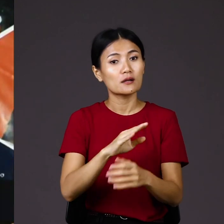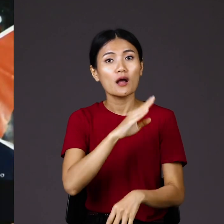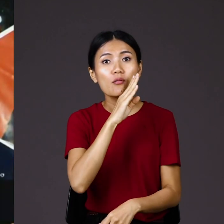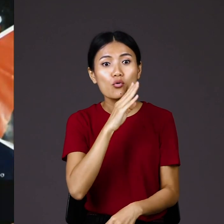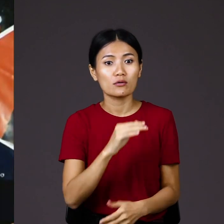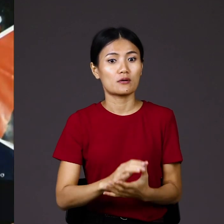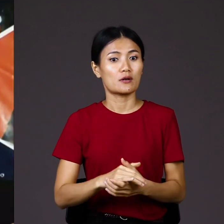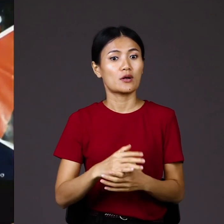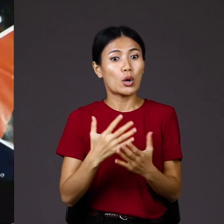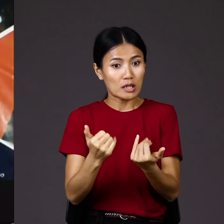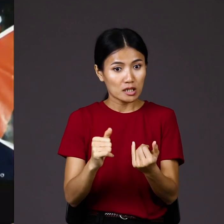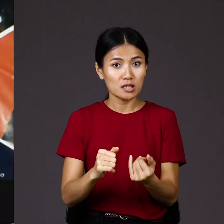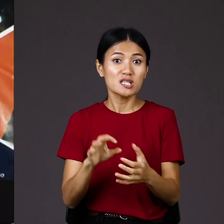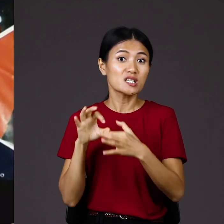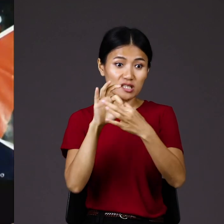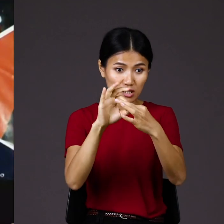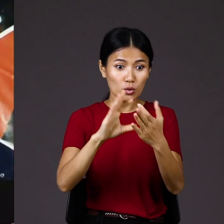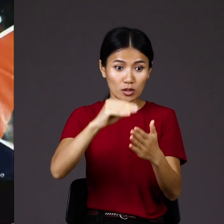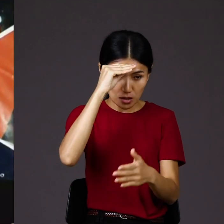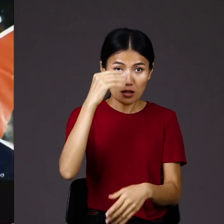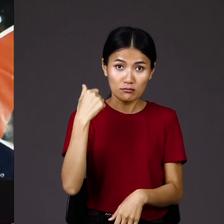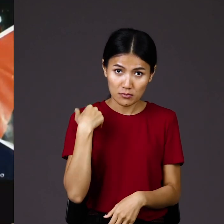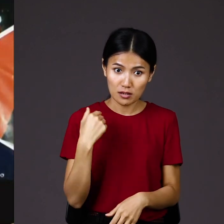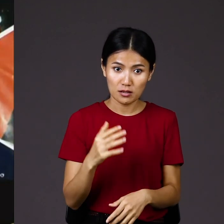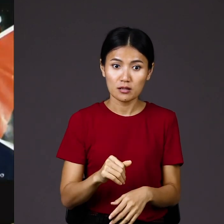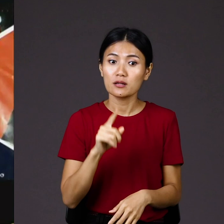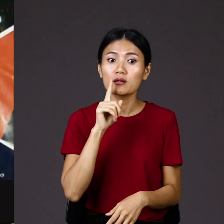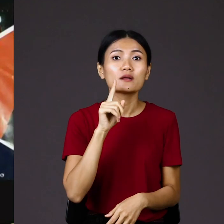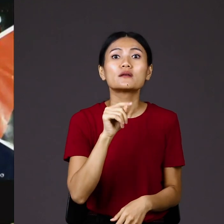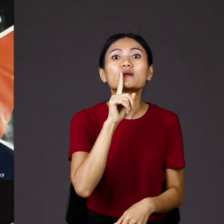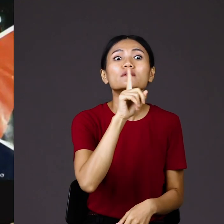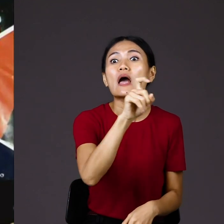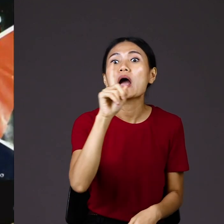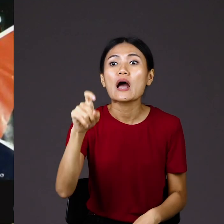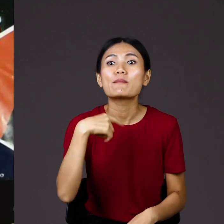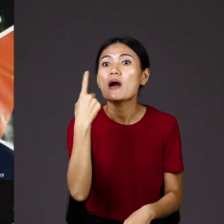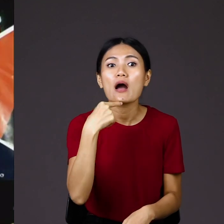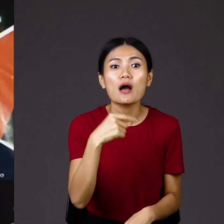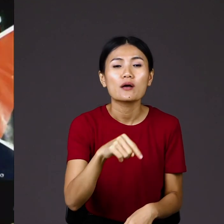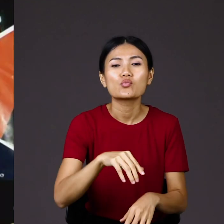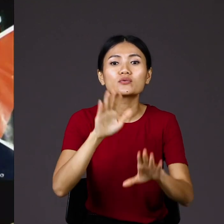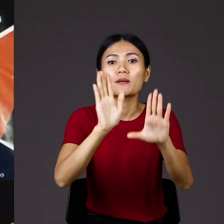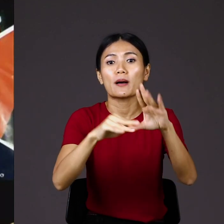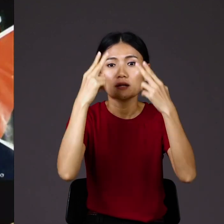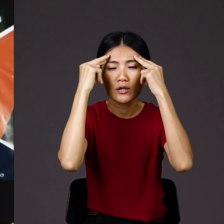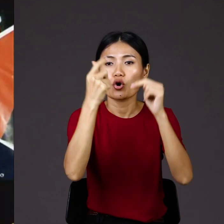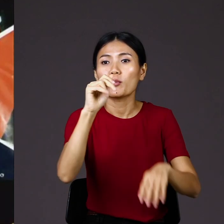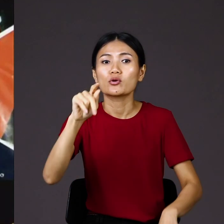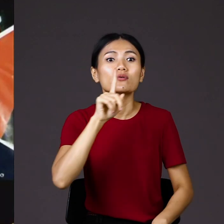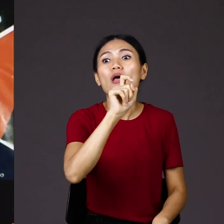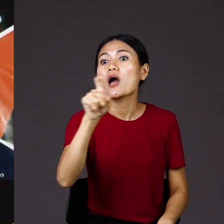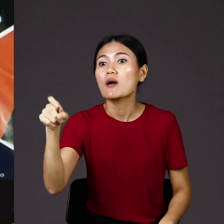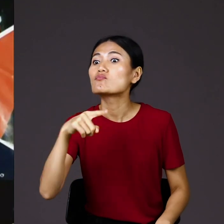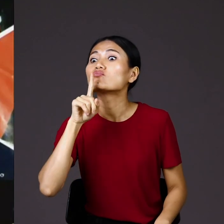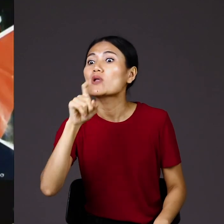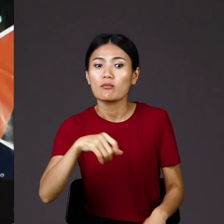เลือกตั้งครั้งนี้สำคัญกับคุณภาพการศึกษาของทุกท่านไปถามผู้สมัครนายกทุกคนคุณจะบริหารโรงเรียน34โรงเรีย